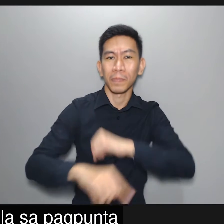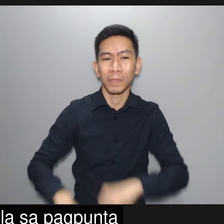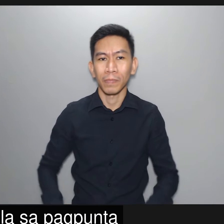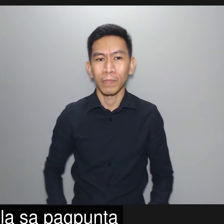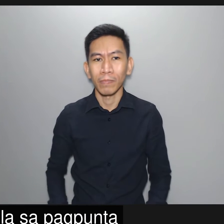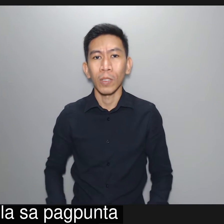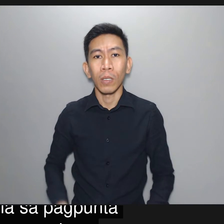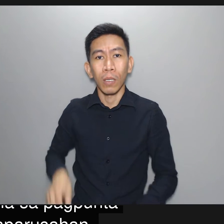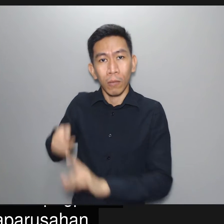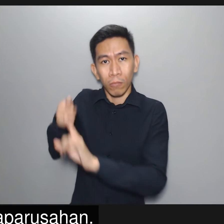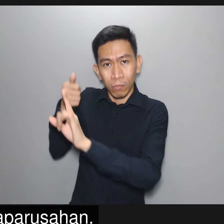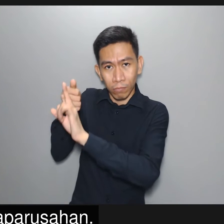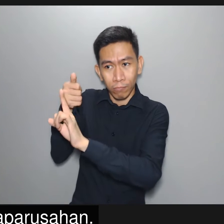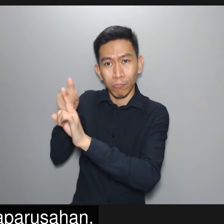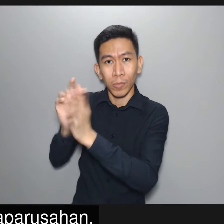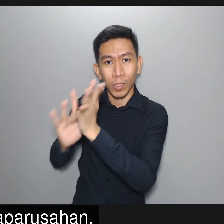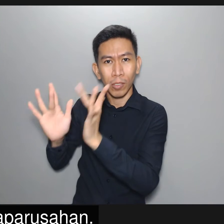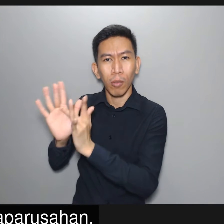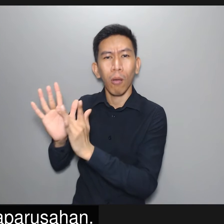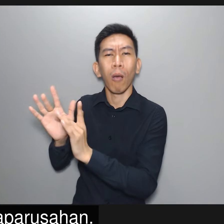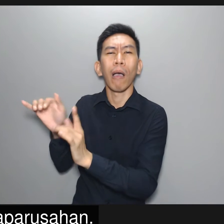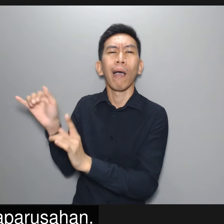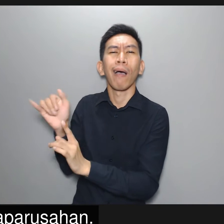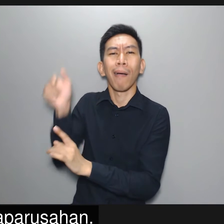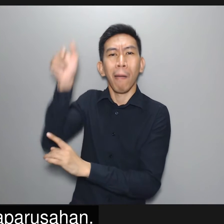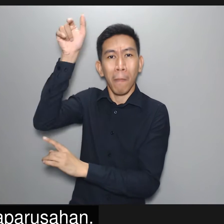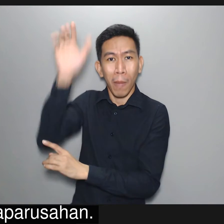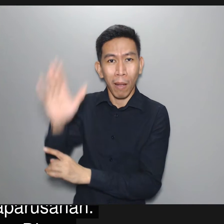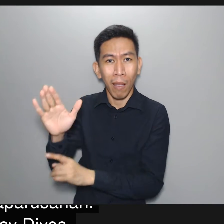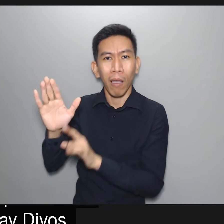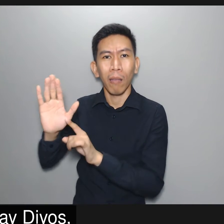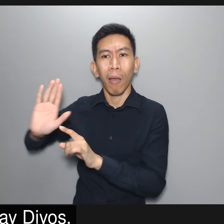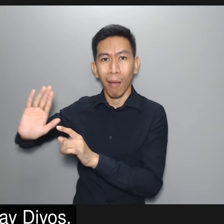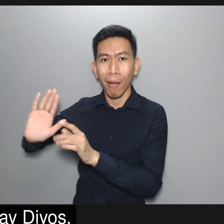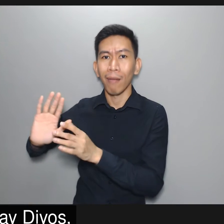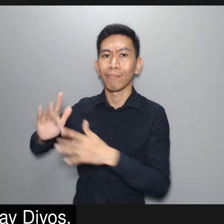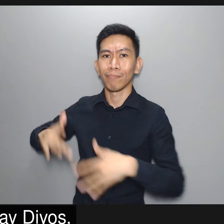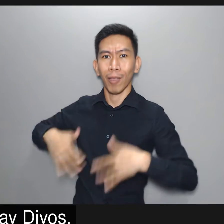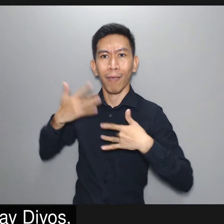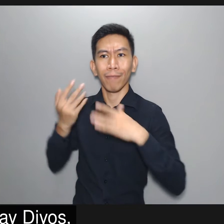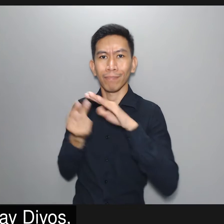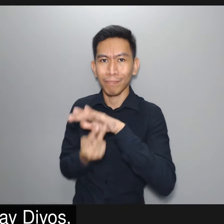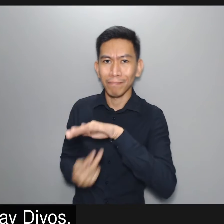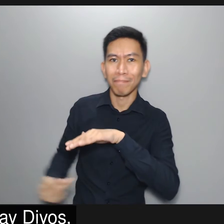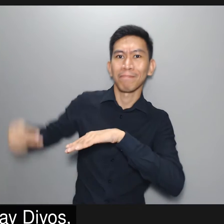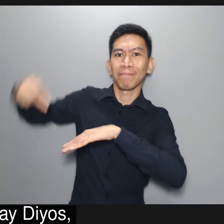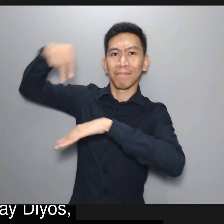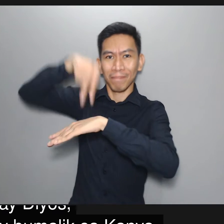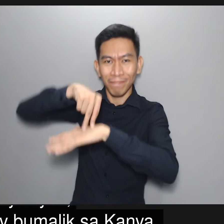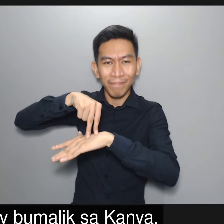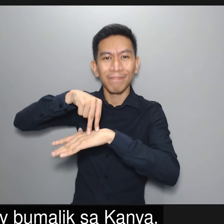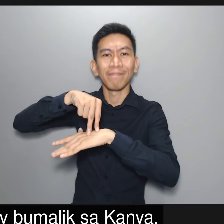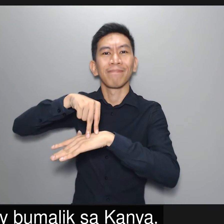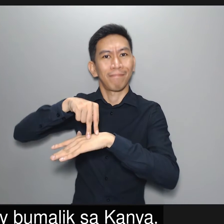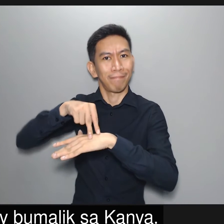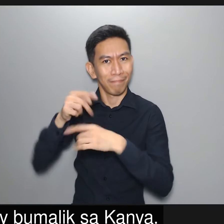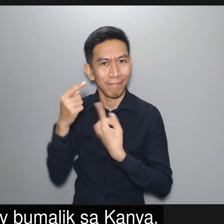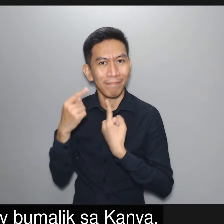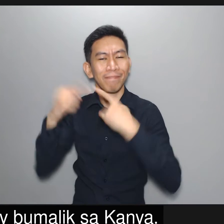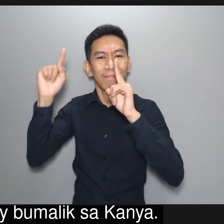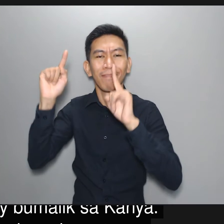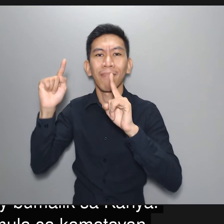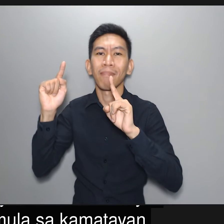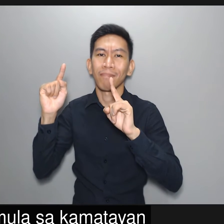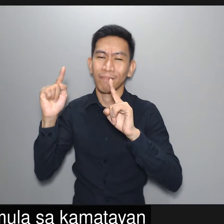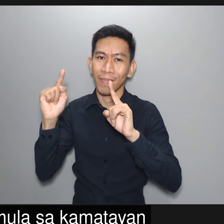Dahil siya ay Diyos, ang kanyang buhay ay bumalik sa kanya. Siya ay bumangon mula sa kamatayan at bumalik